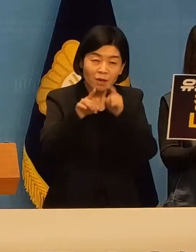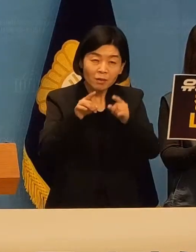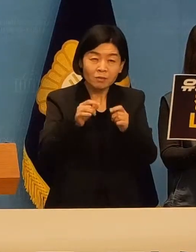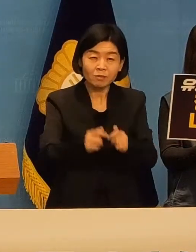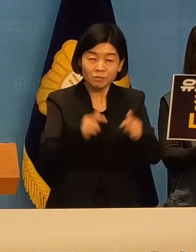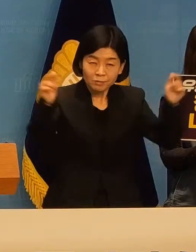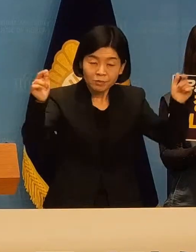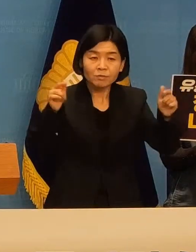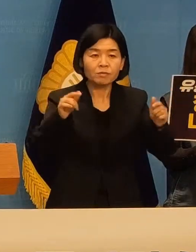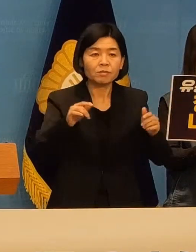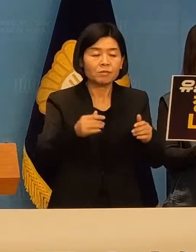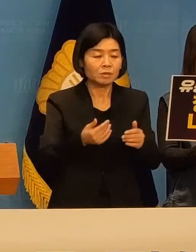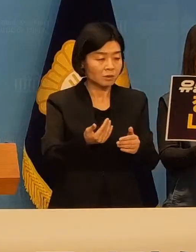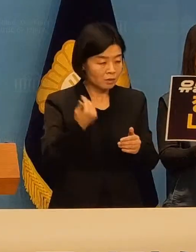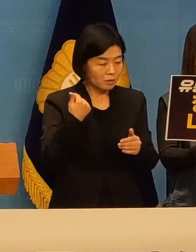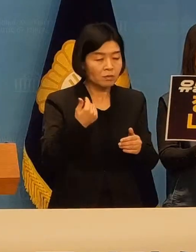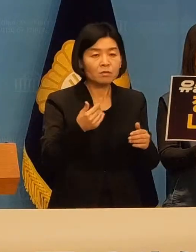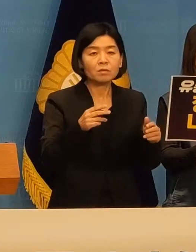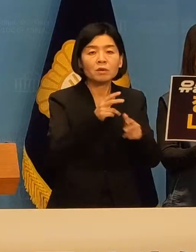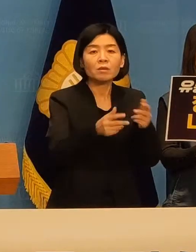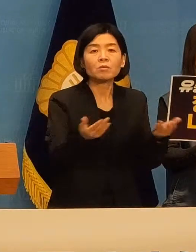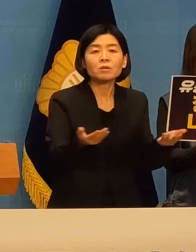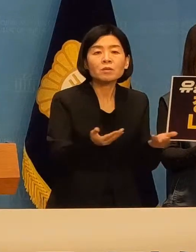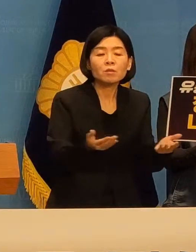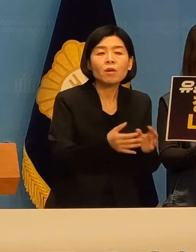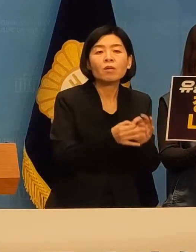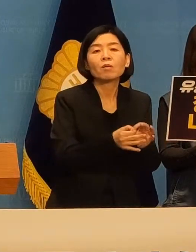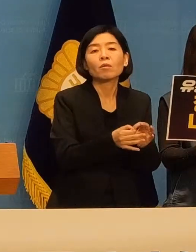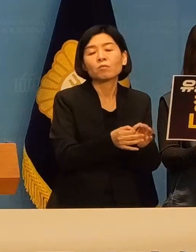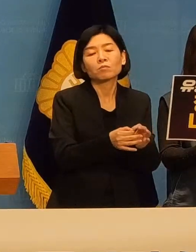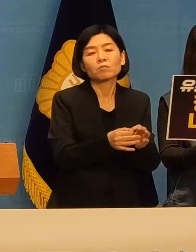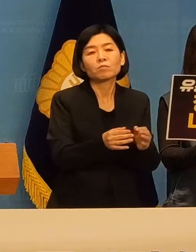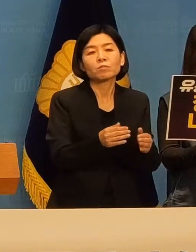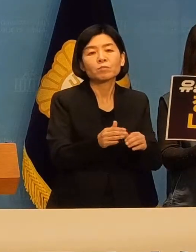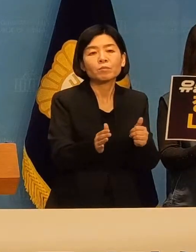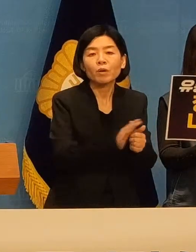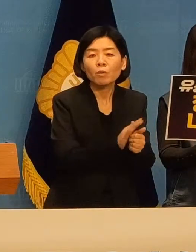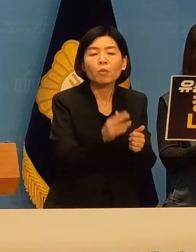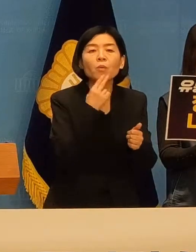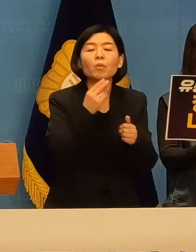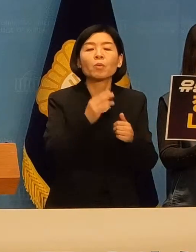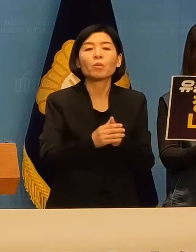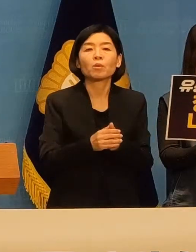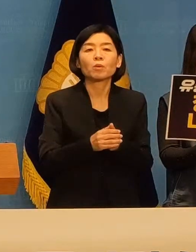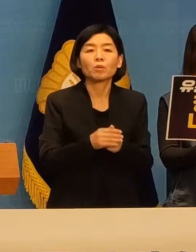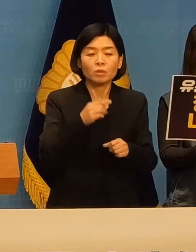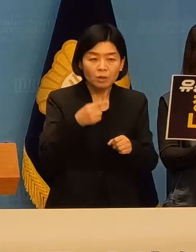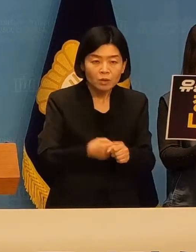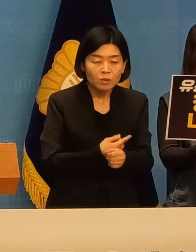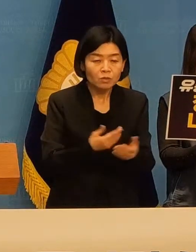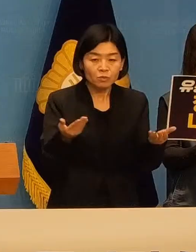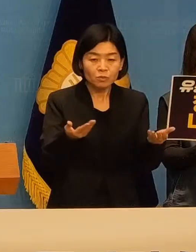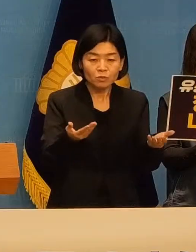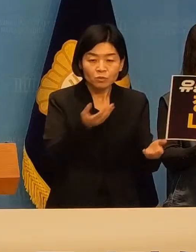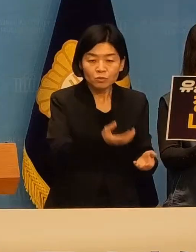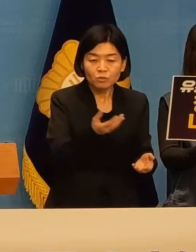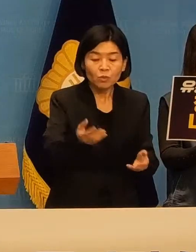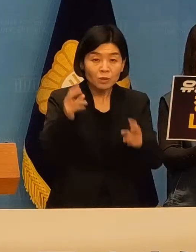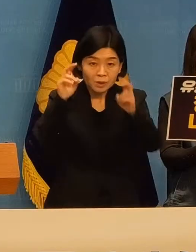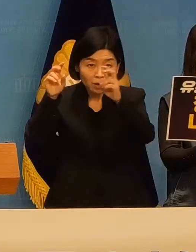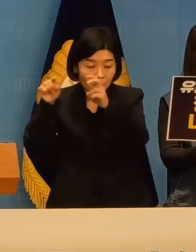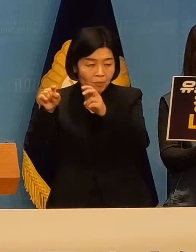정책적 배려도 없었다. 그 결과 유통기업들은 노동자 때리기식으로만 위기를 타개하려